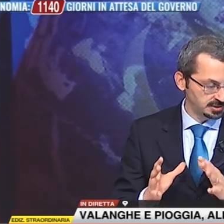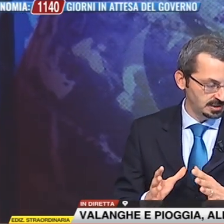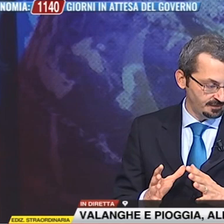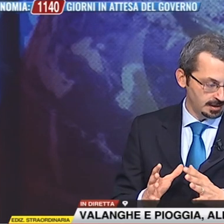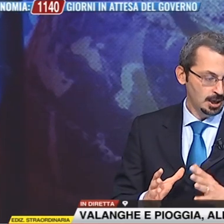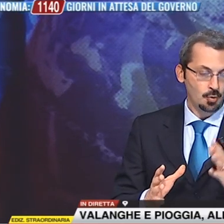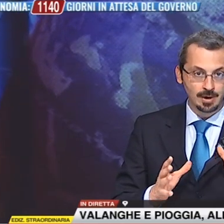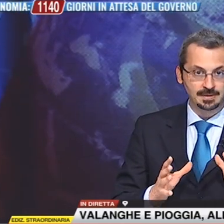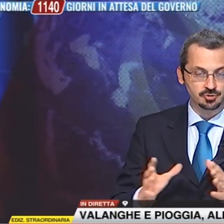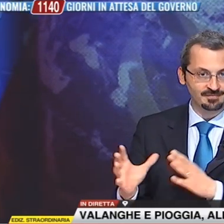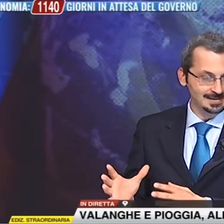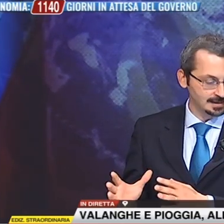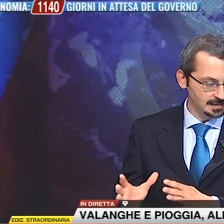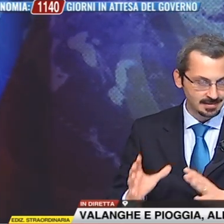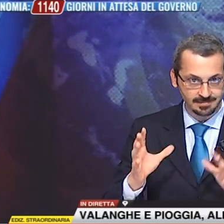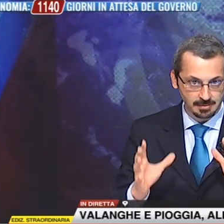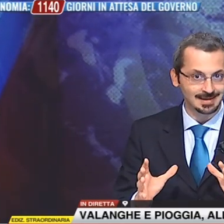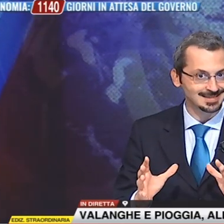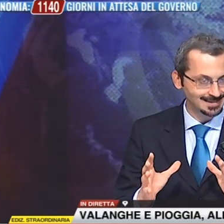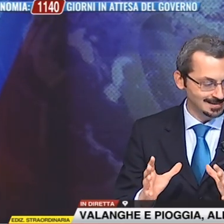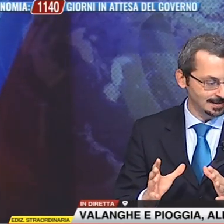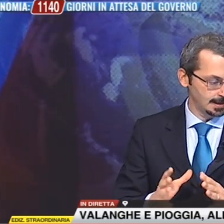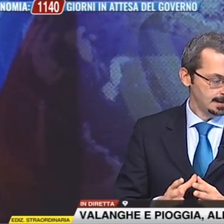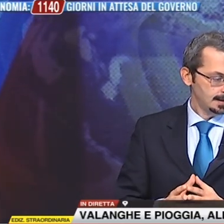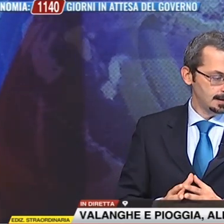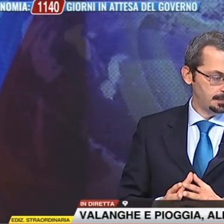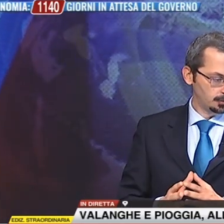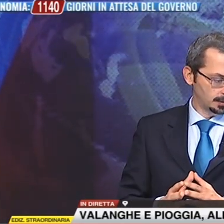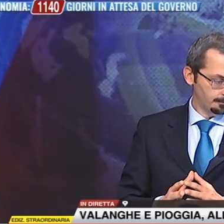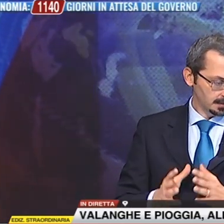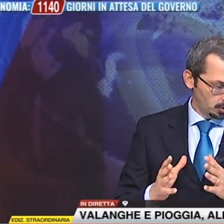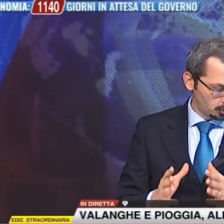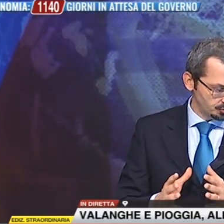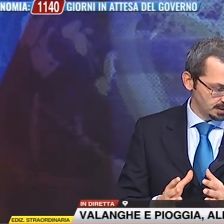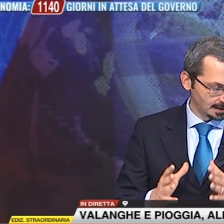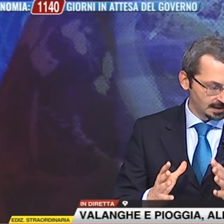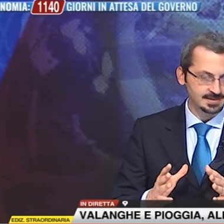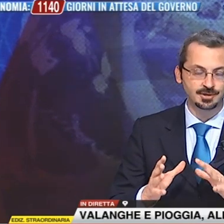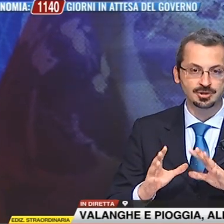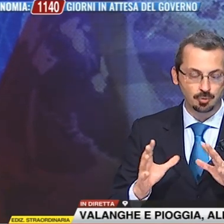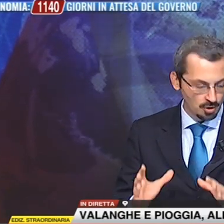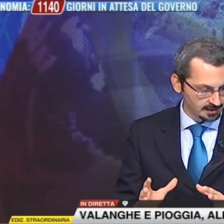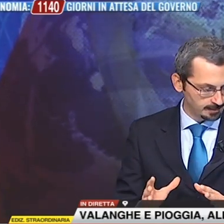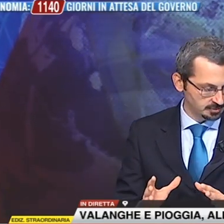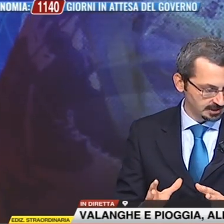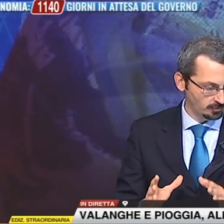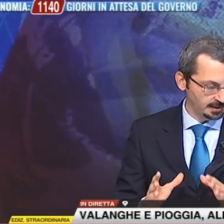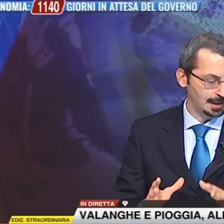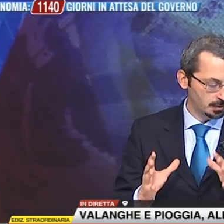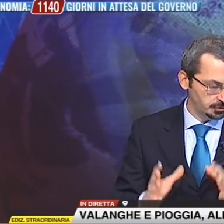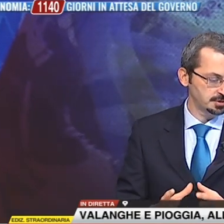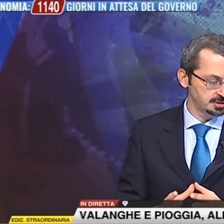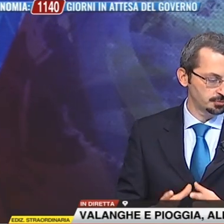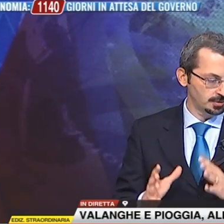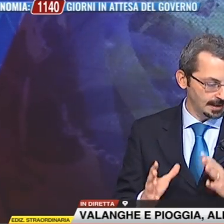200 positivi una persona va in terapia intensiva, questa è la statistica per ora. oggi 3.600 nuovi positivi, vuol